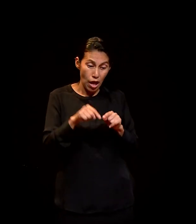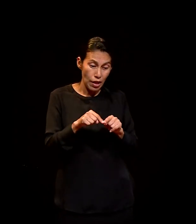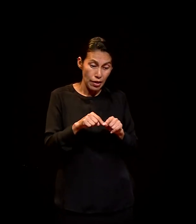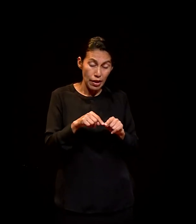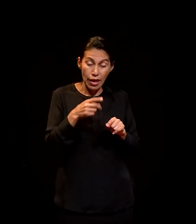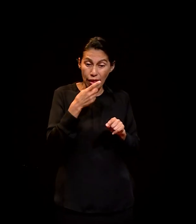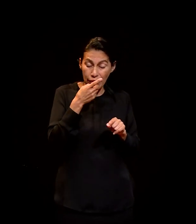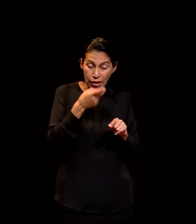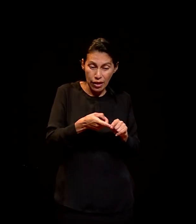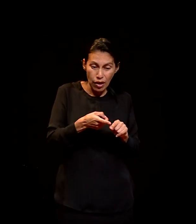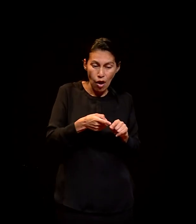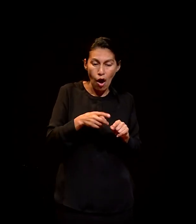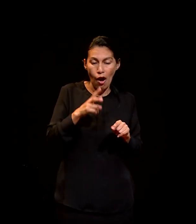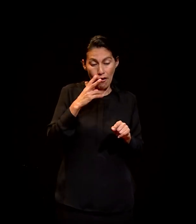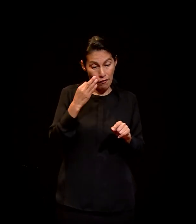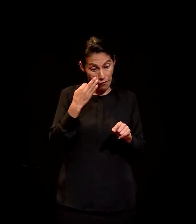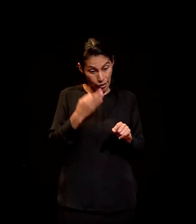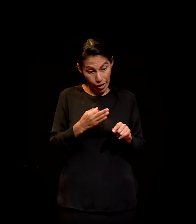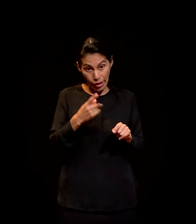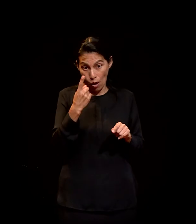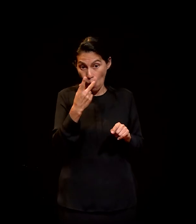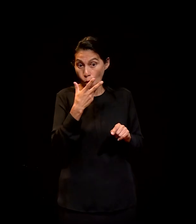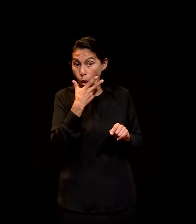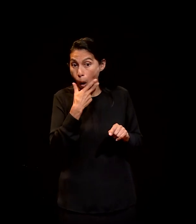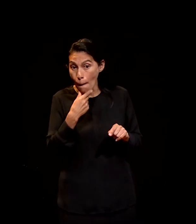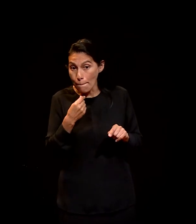y a la anciana ni a nada